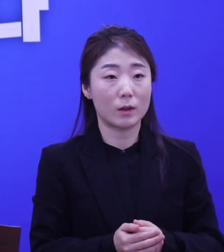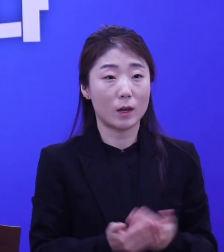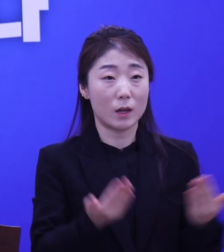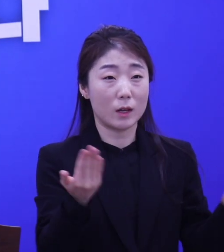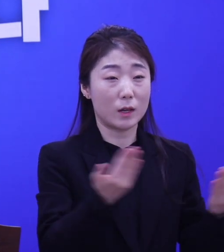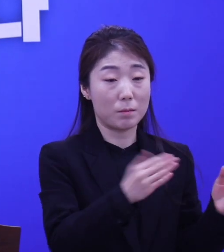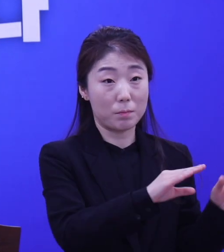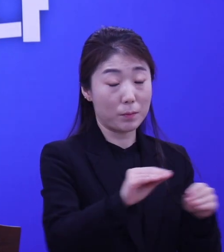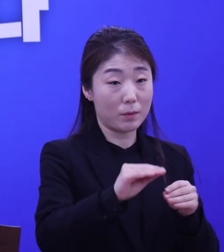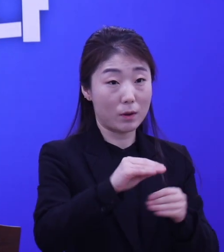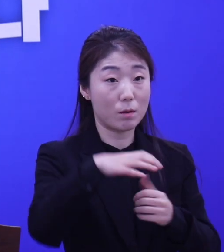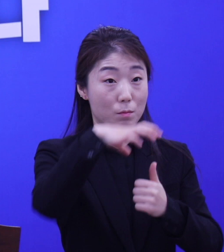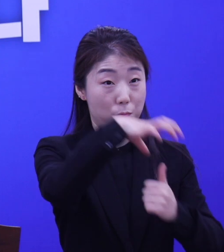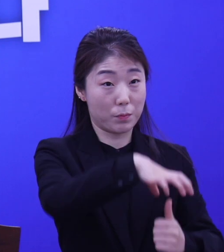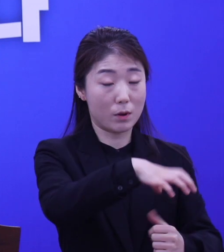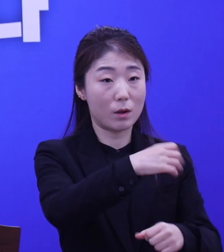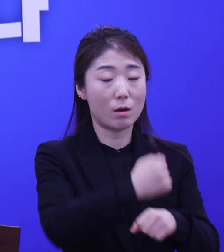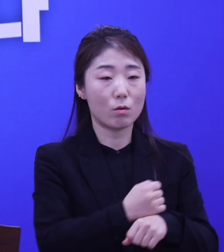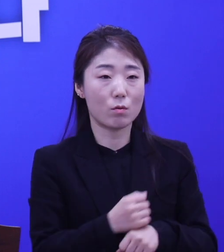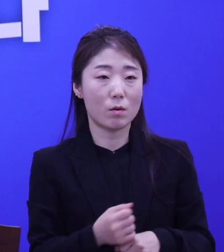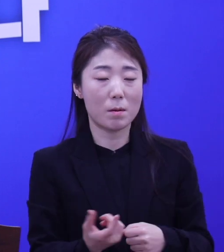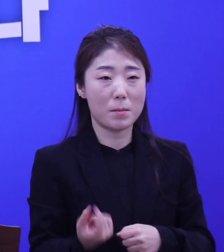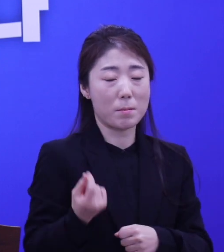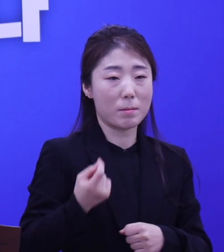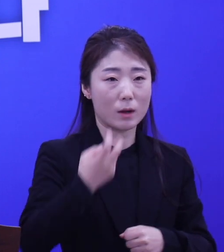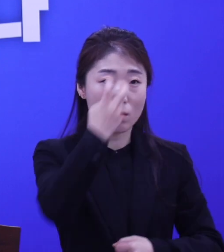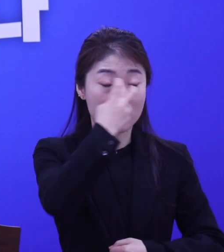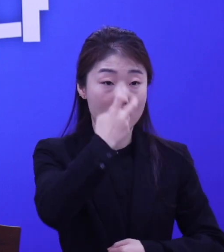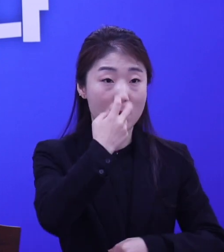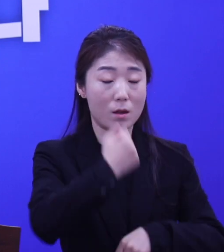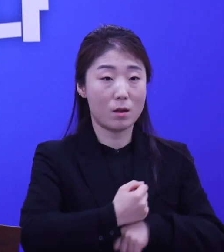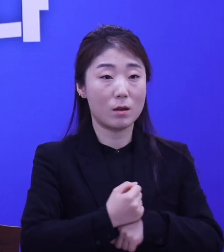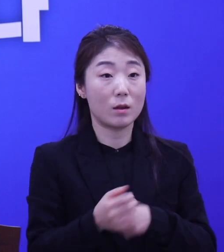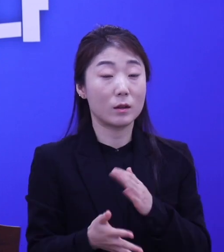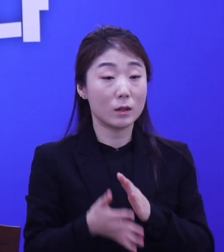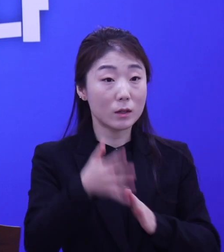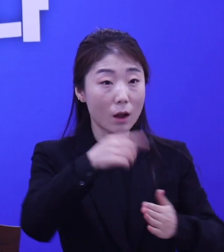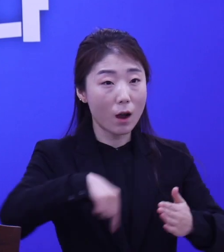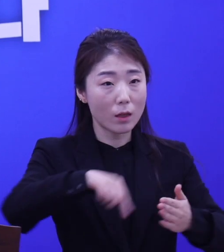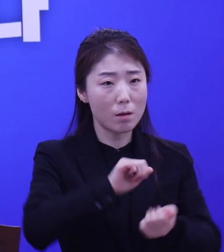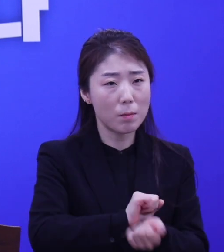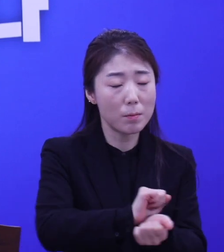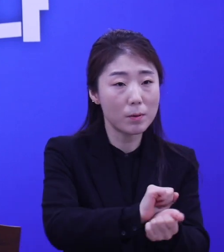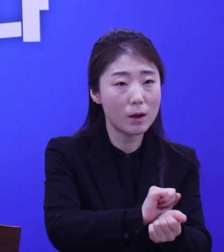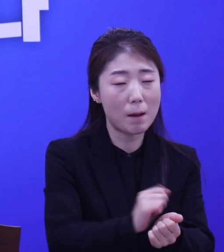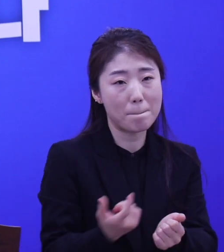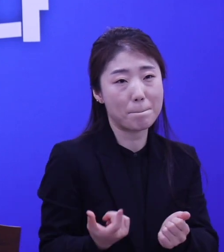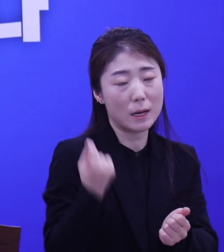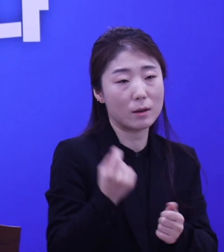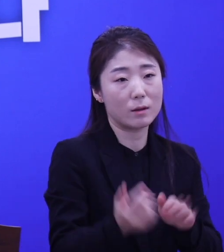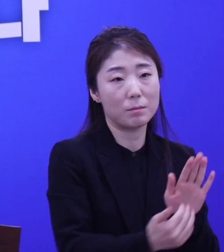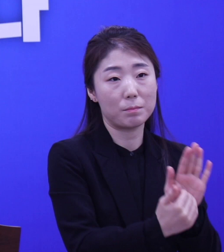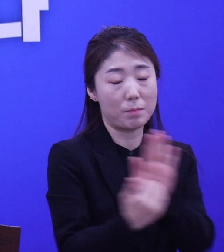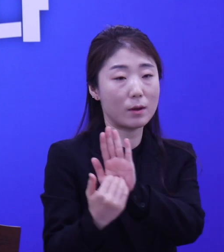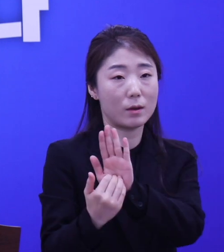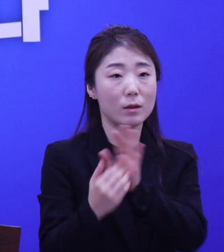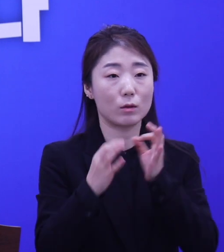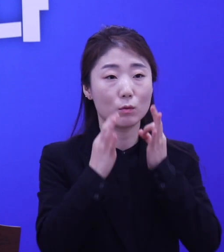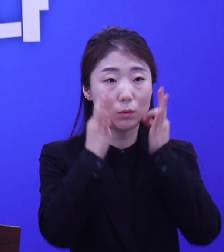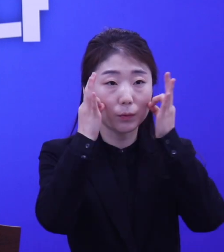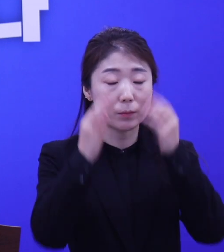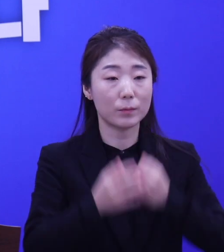격리를 이행하고 신속한 검사를 통해 시설 내 감염 위험 요인을 최대한 빨리 차단하도록